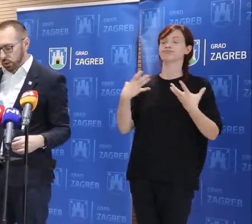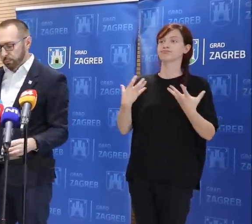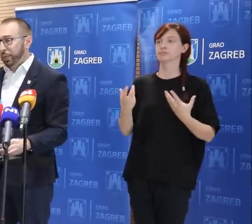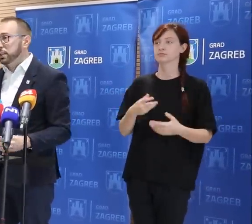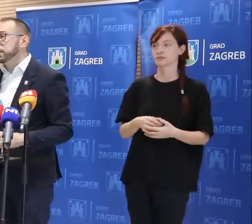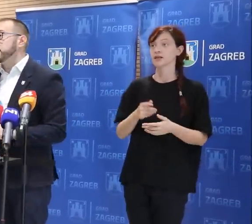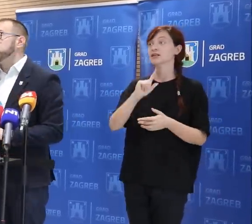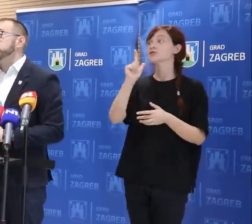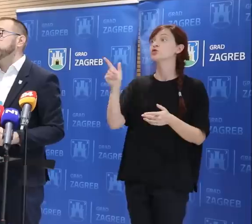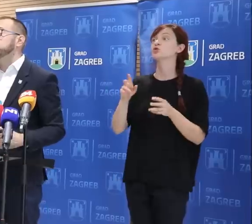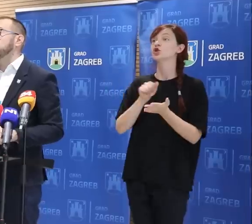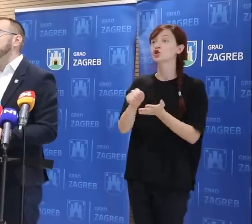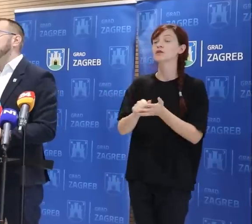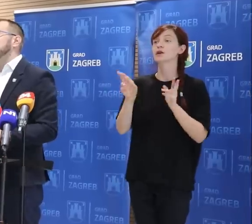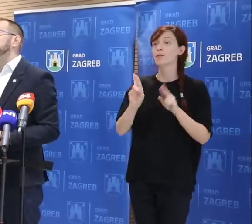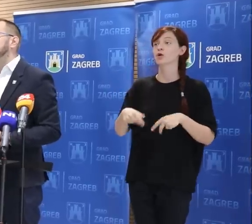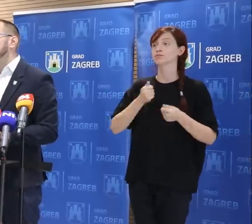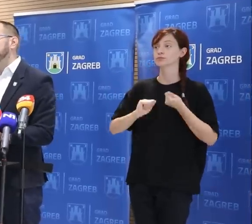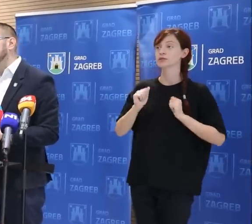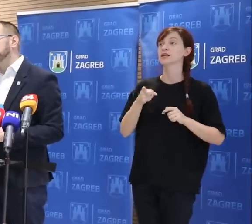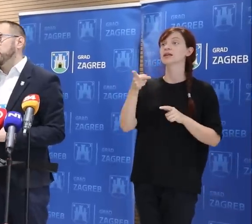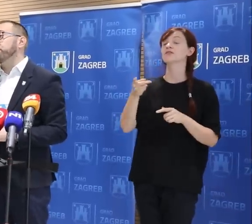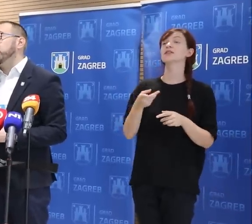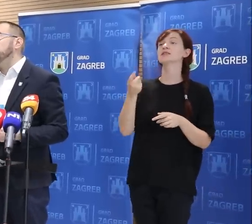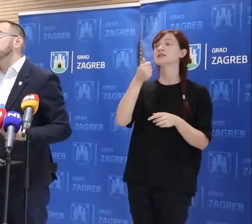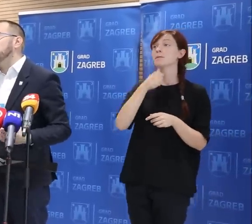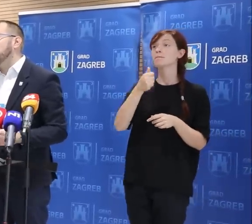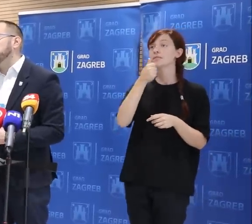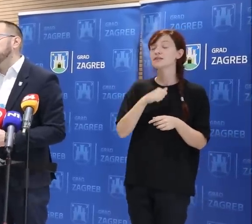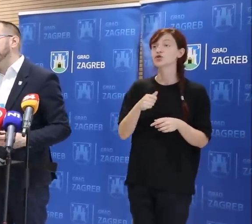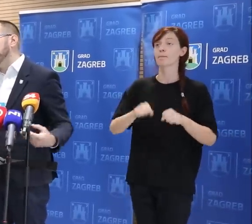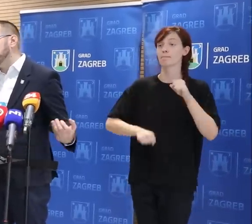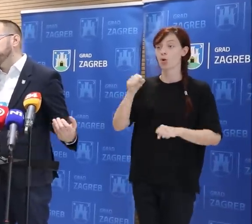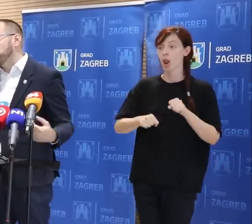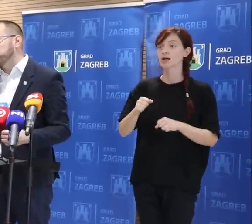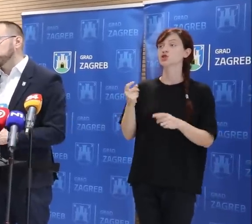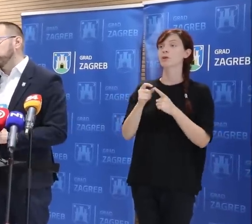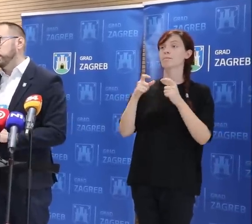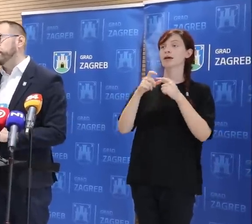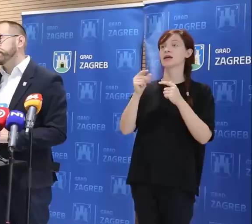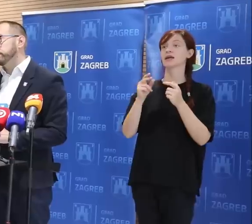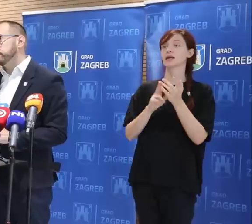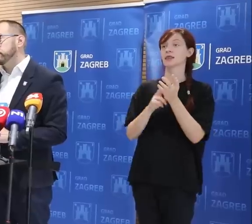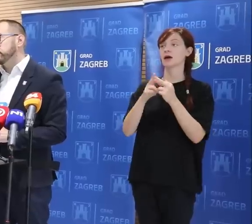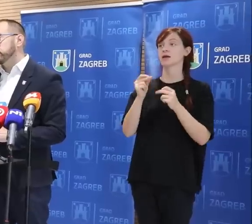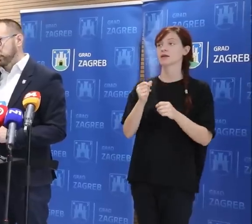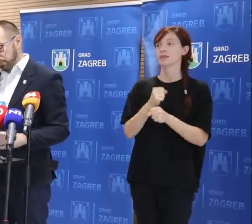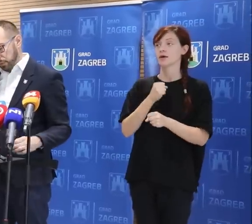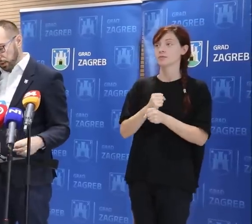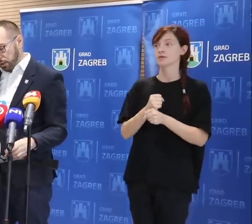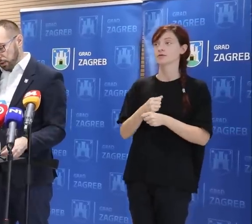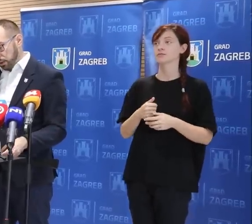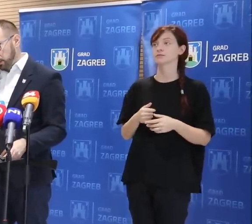moraju patiti zato što ste se vi sa bivšim političarem Pedarom dogovorili da napravite performans. Odgovorite gospodine Tomaševiću na pitanje, nemojte filozofirati,